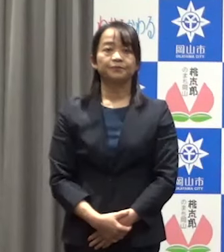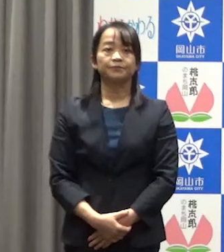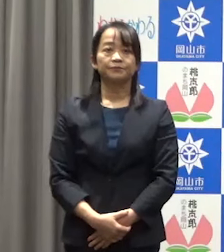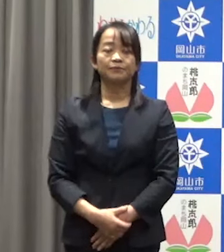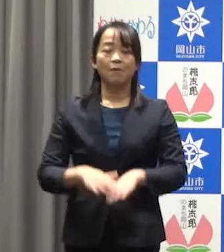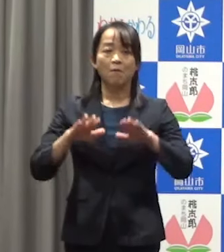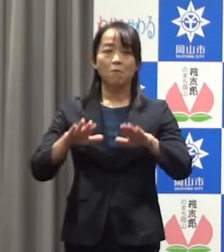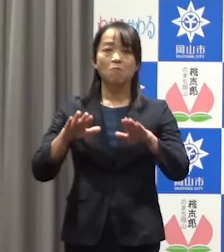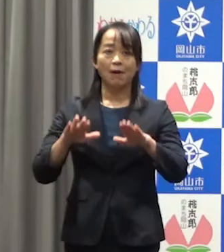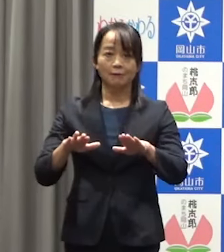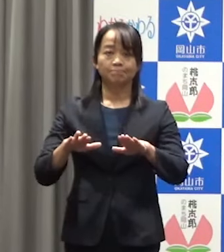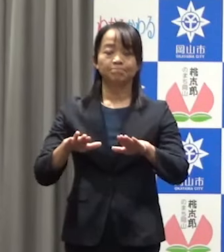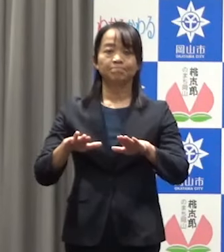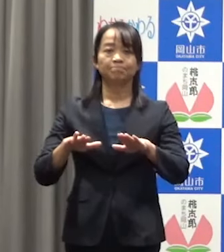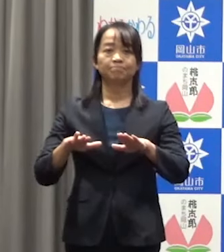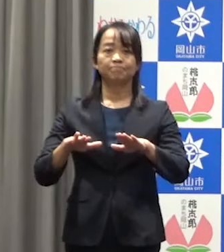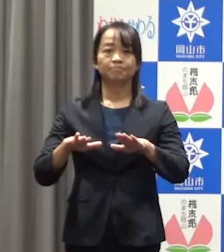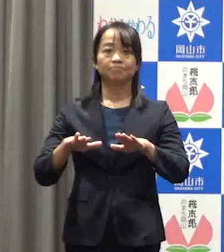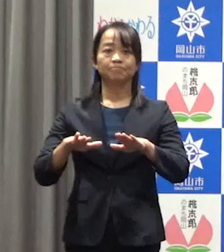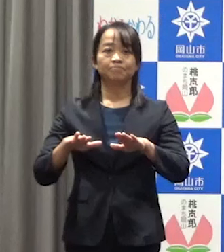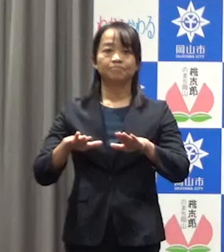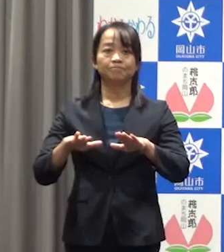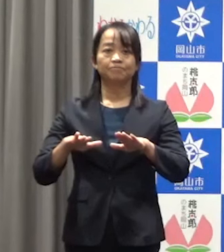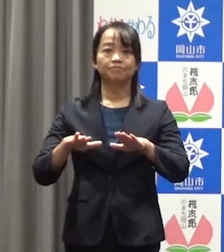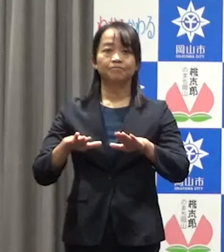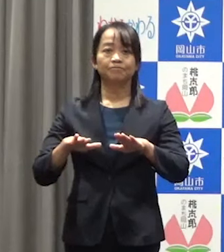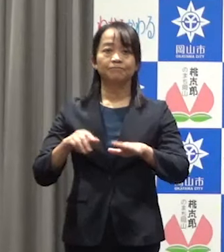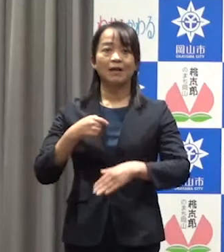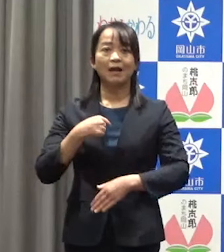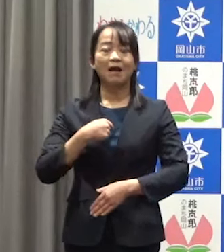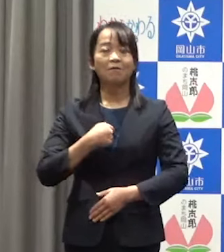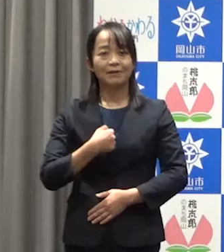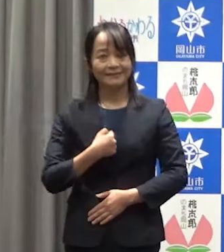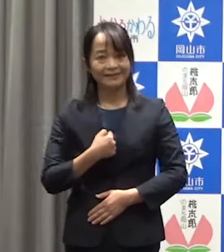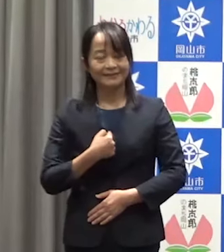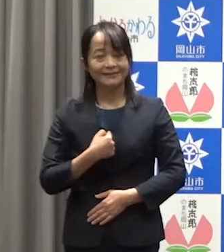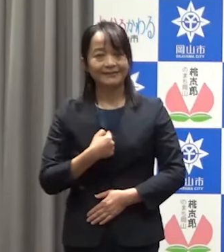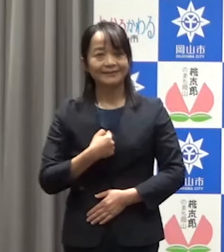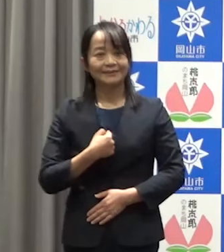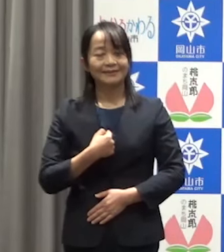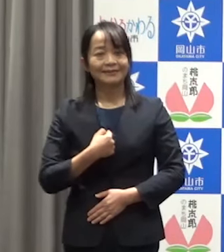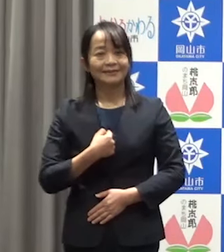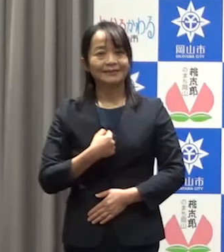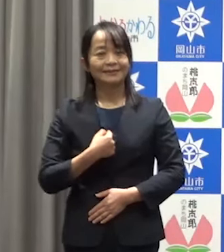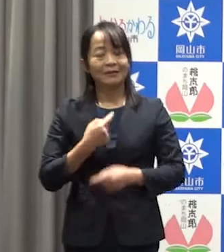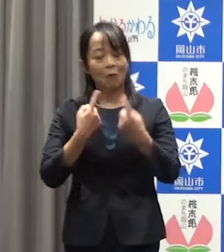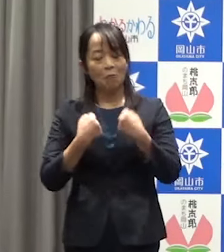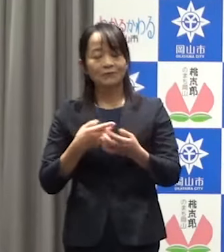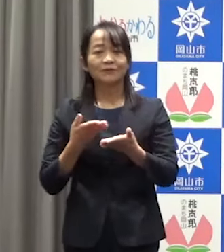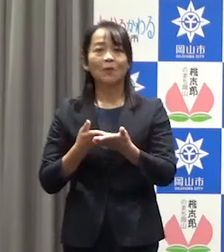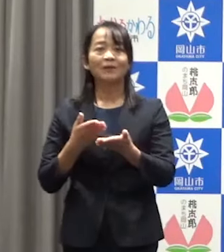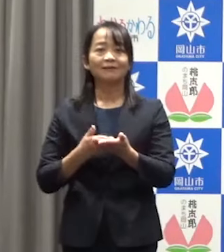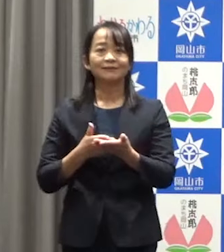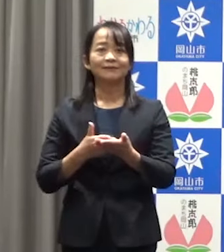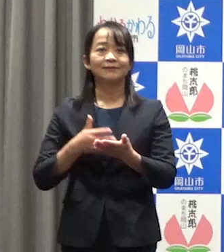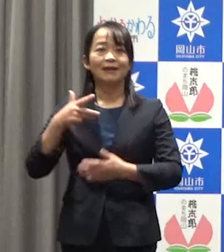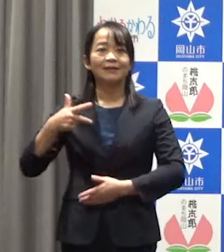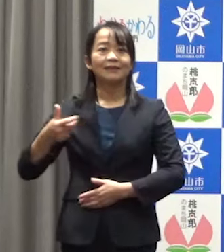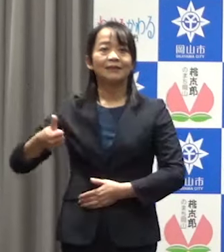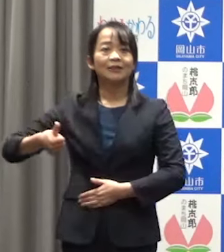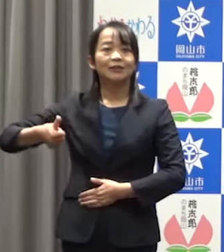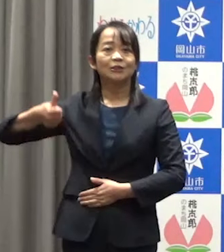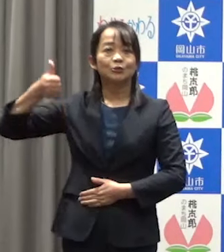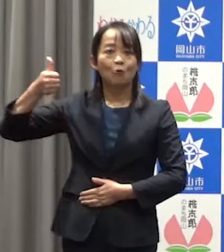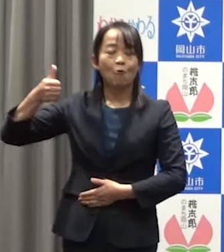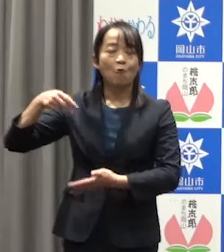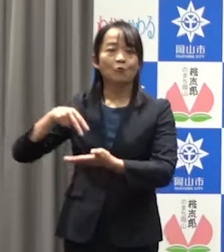この度、これ、私自身になるんですが、岡山市長として